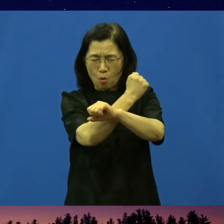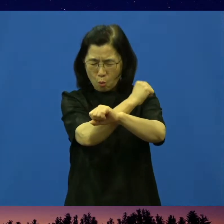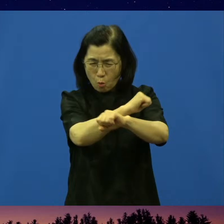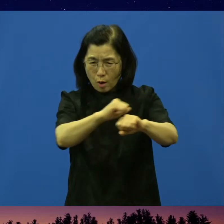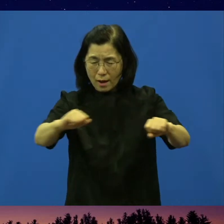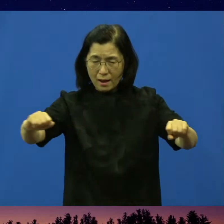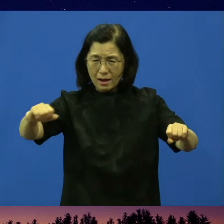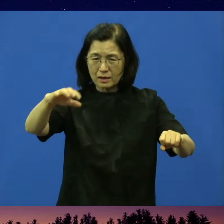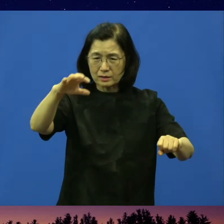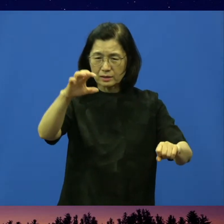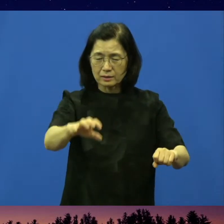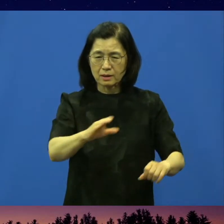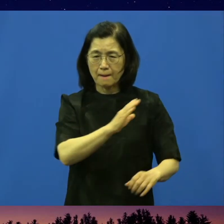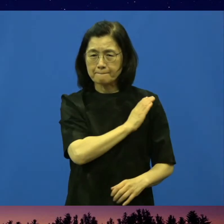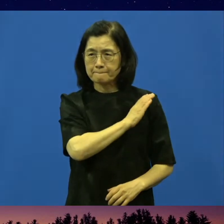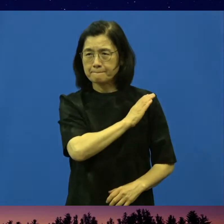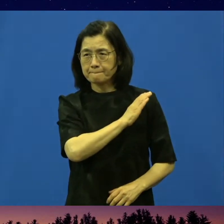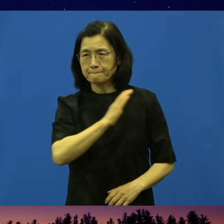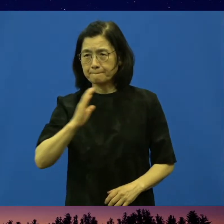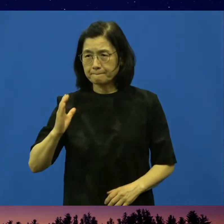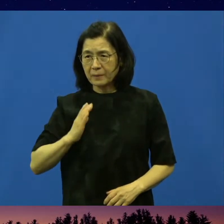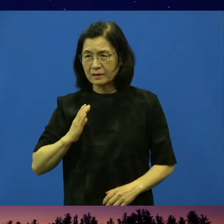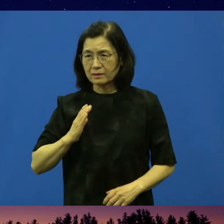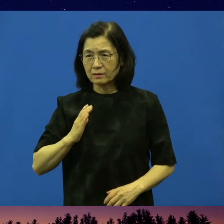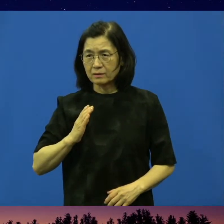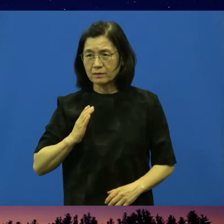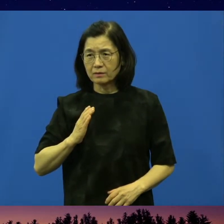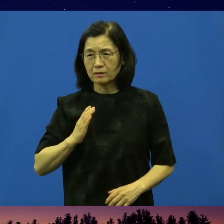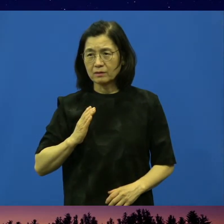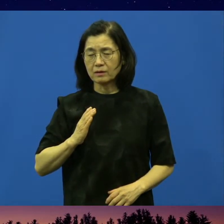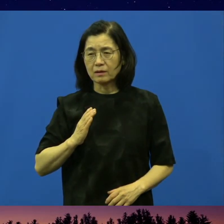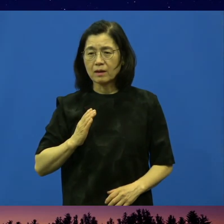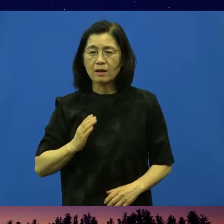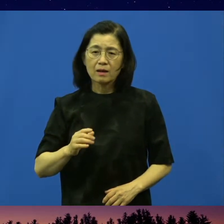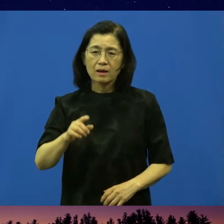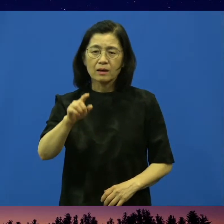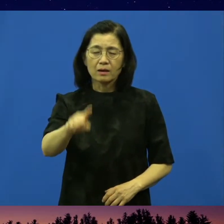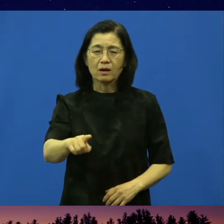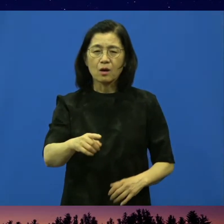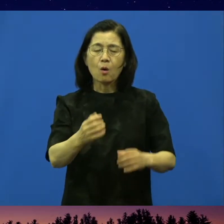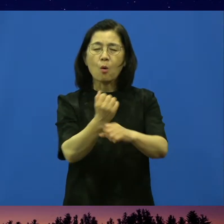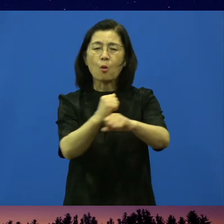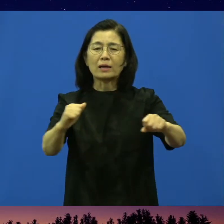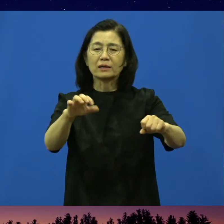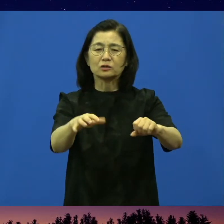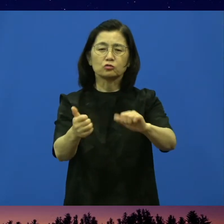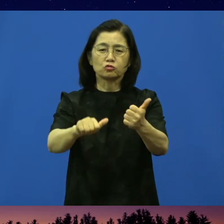할 바에는 그냥 애굽으로 돌아가자는 거예요. 죽어도 애굽에서 죽자는 거예요.